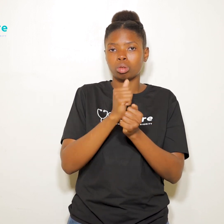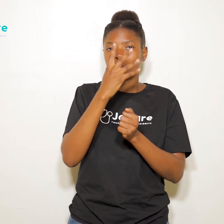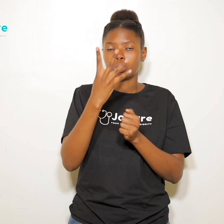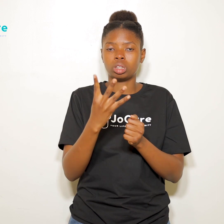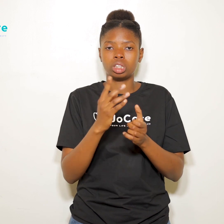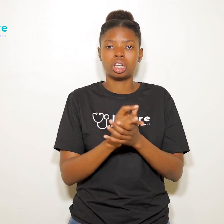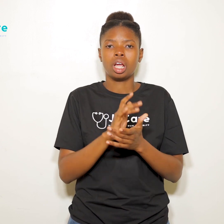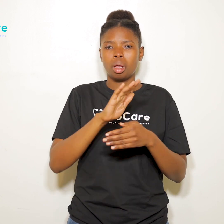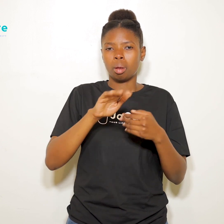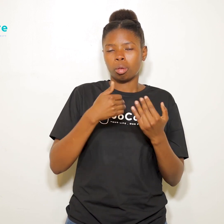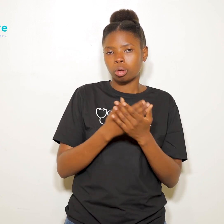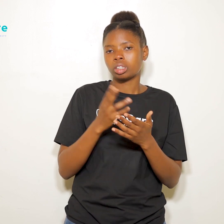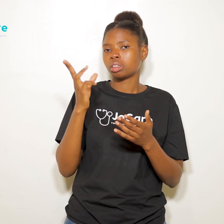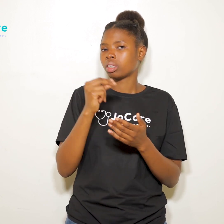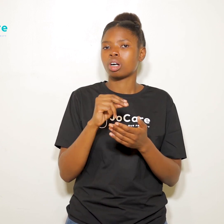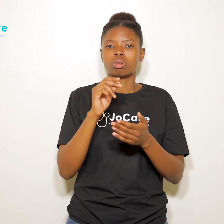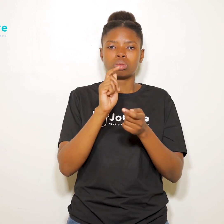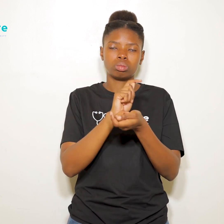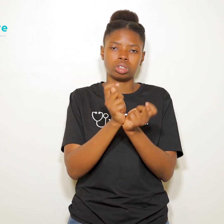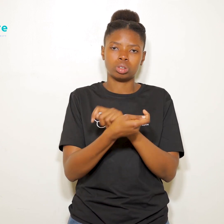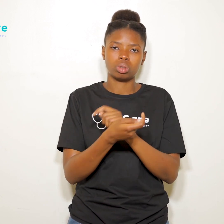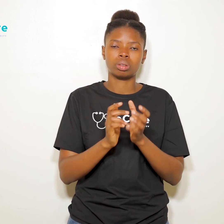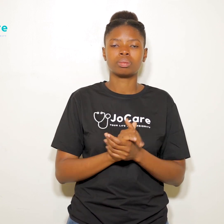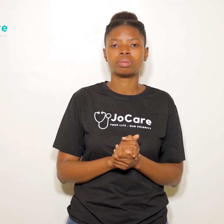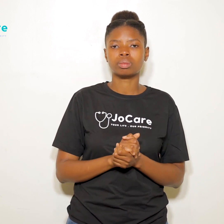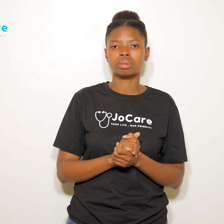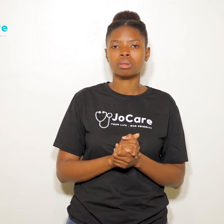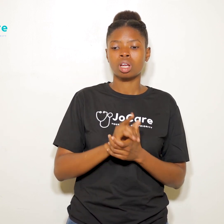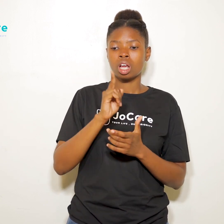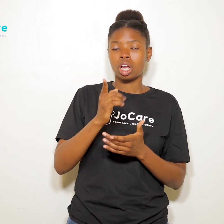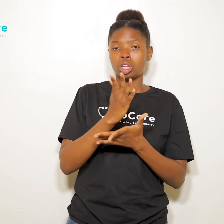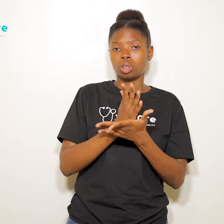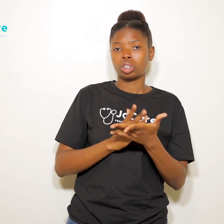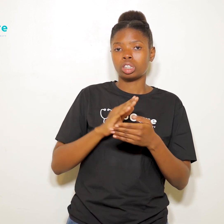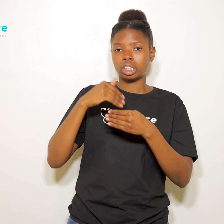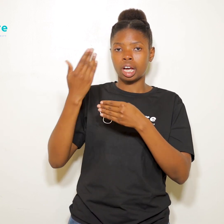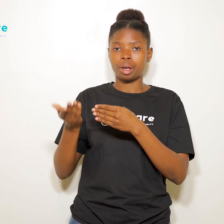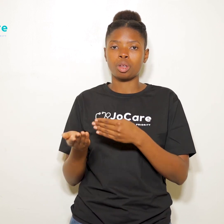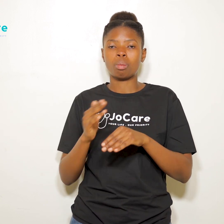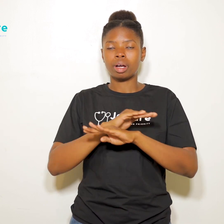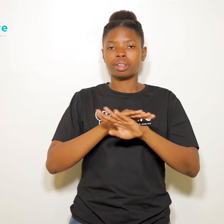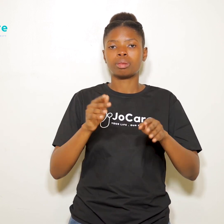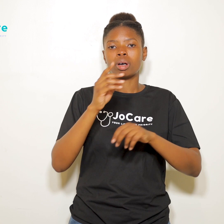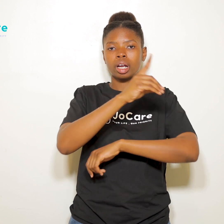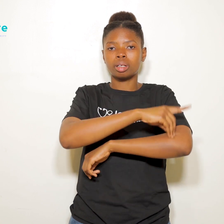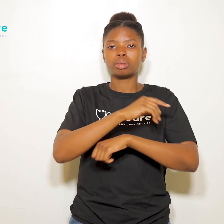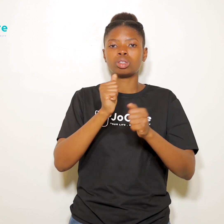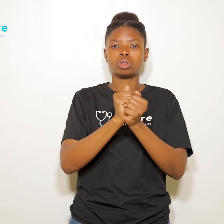14 hanyuma indi minsi isigaye ubwo ikaza mu gice cya mbere. okay. Aho tubashije kubyumvikana